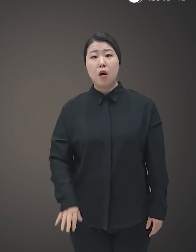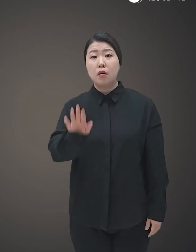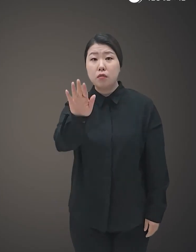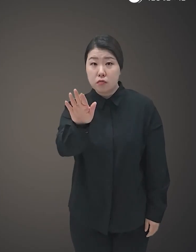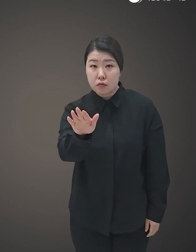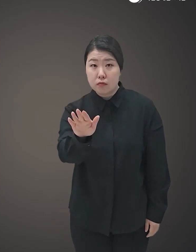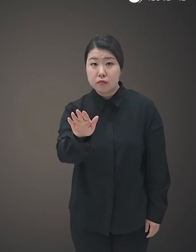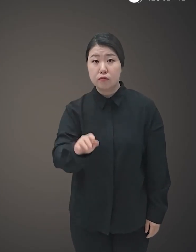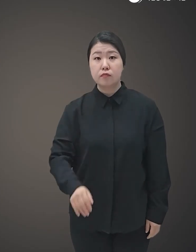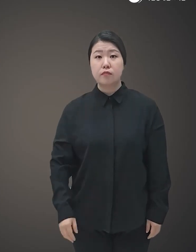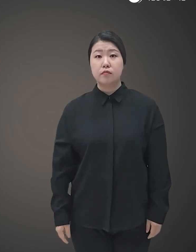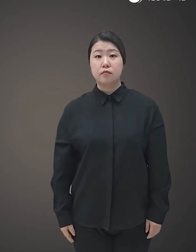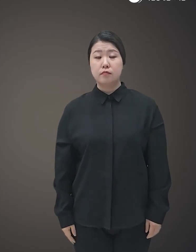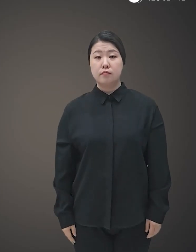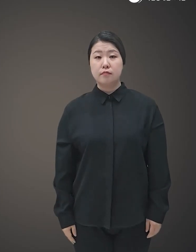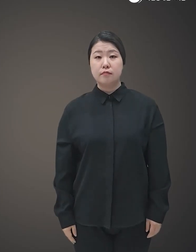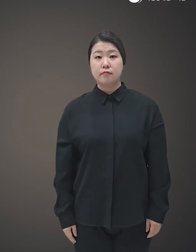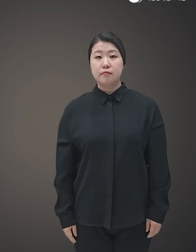말이야.